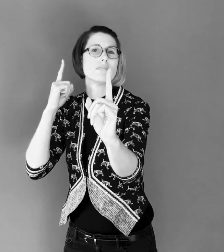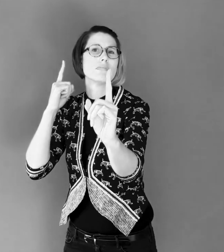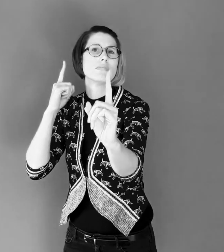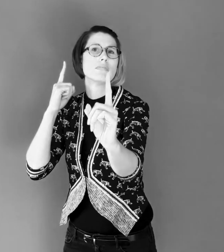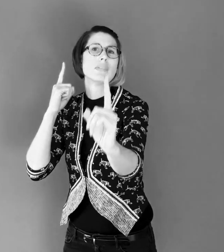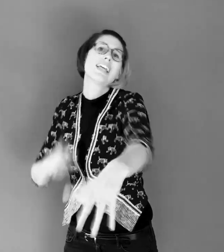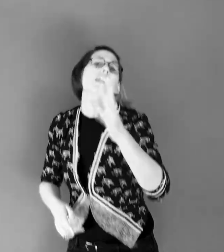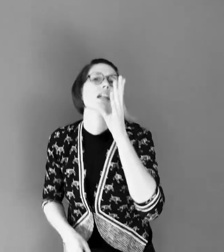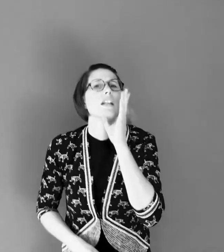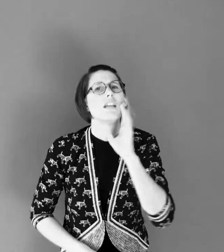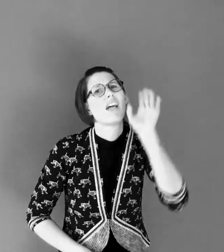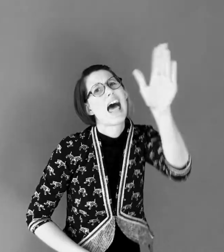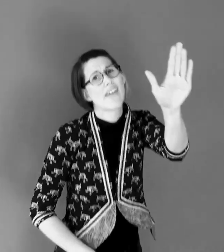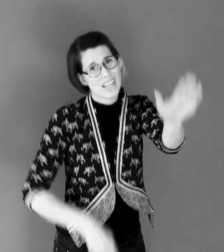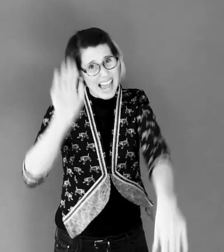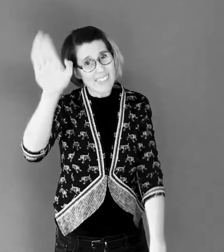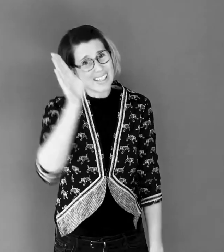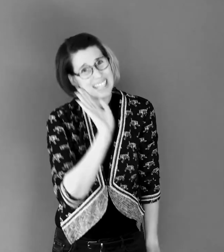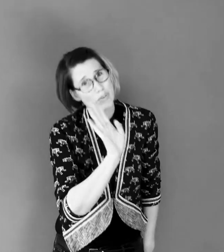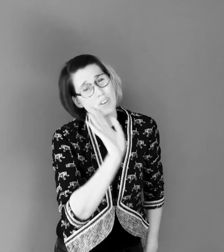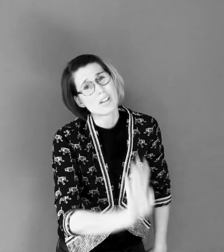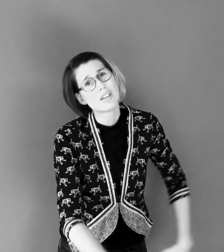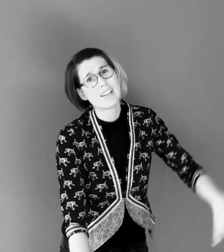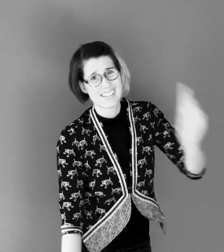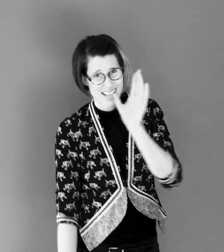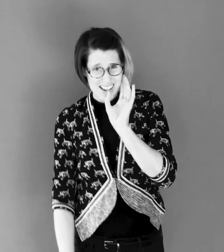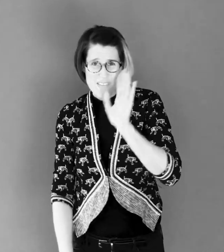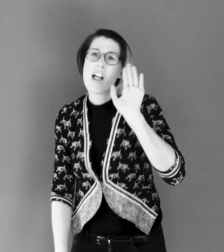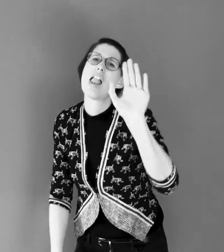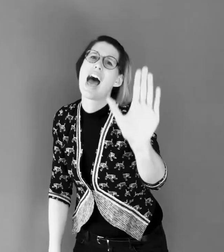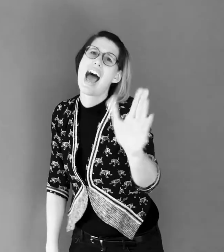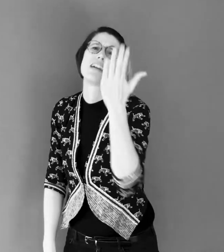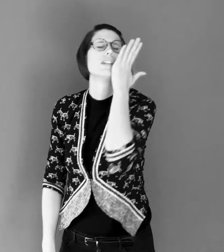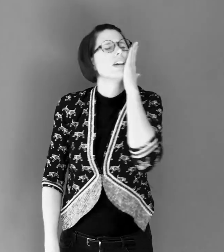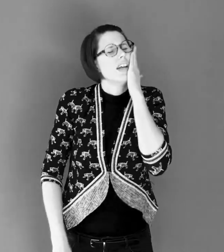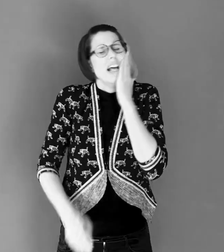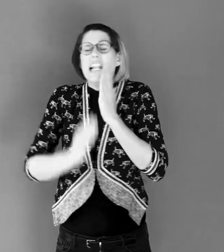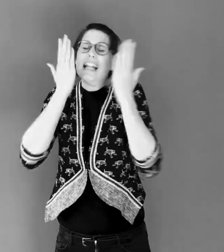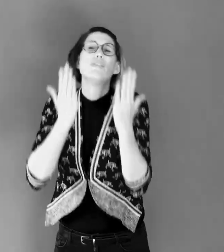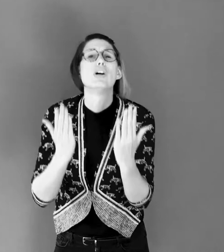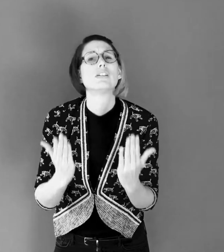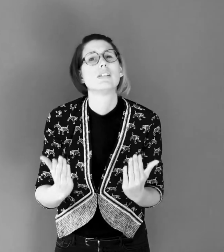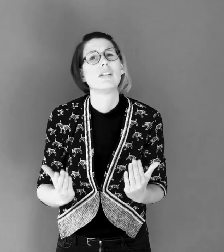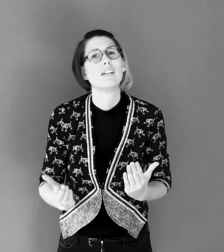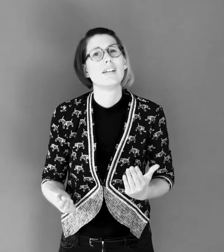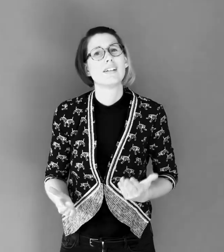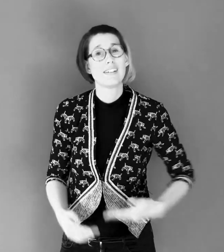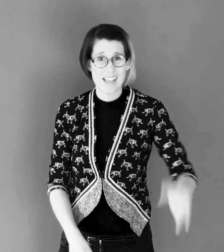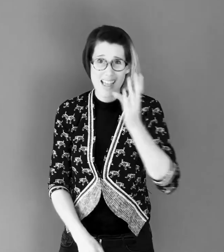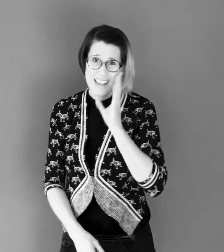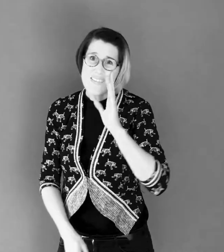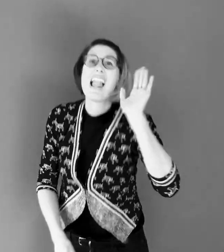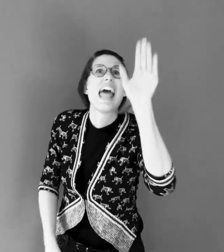Liever later, later liever, liever later, lieverd. Liever